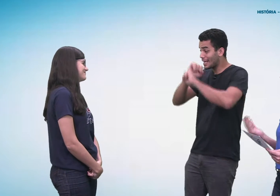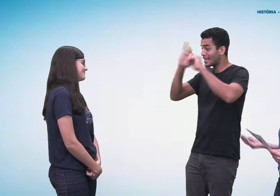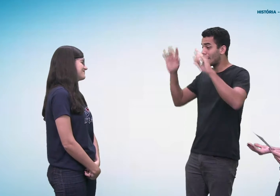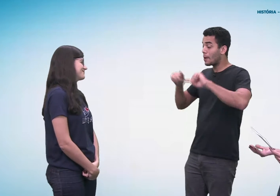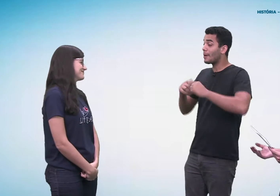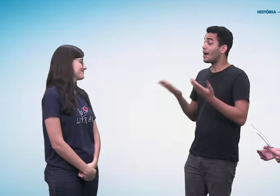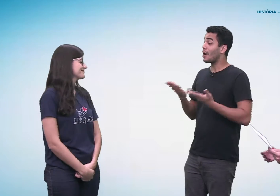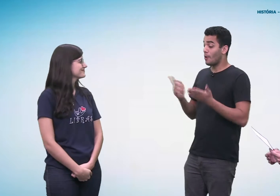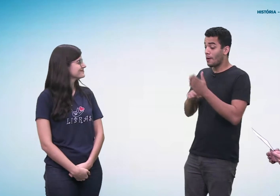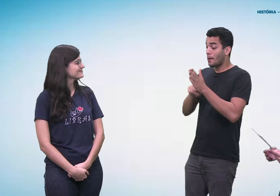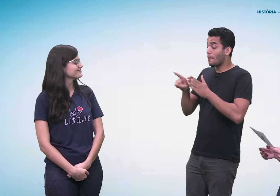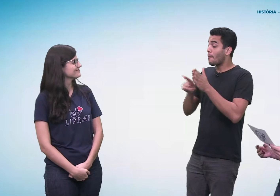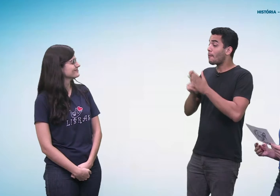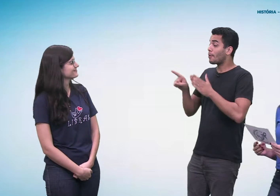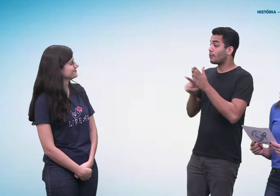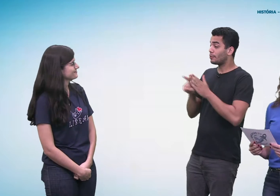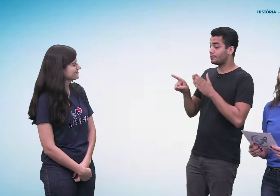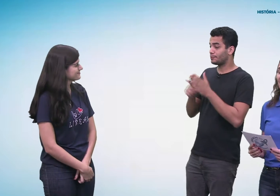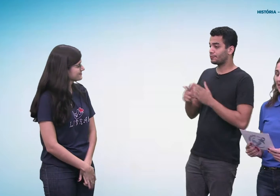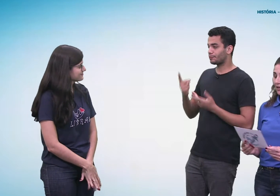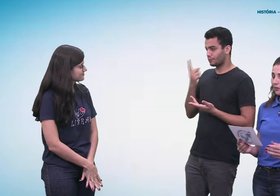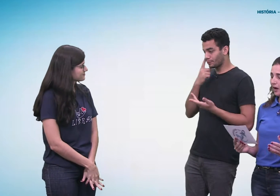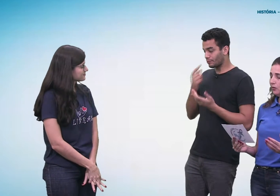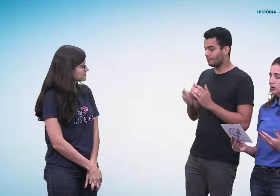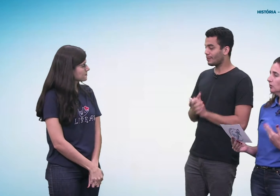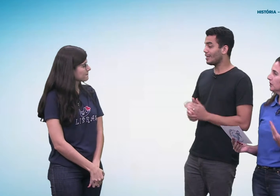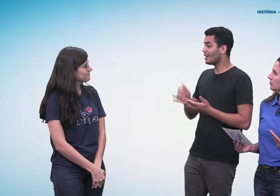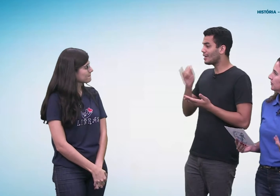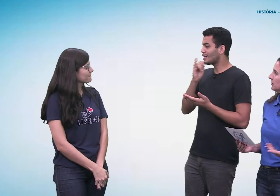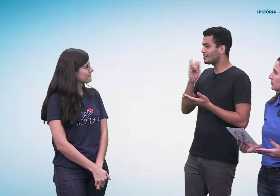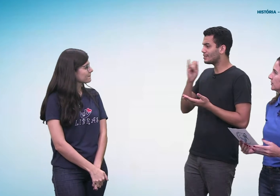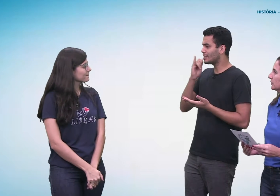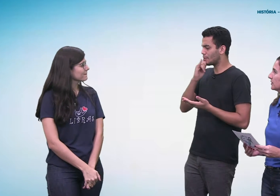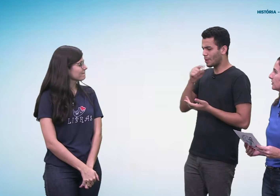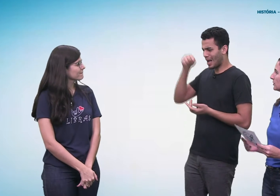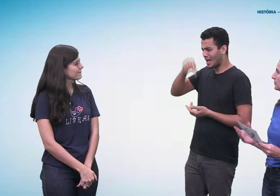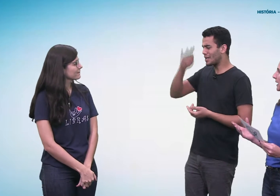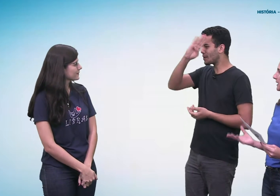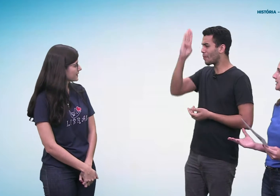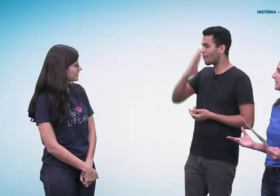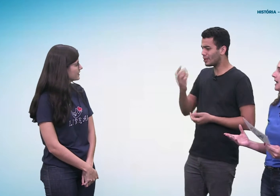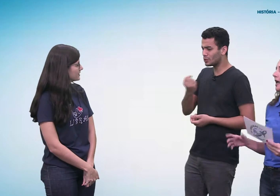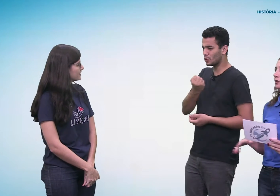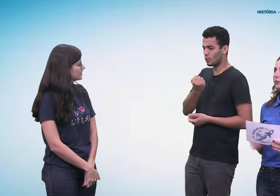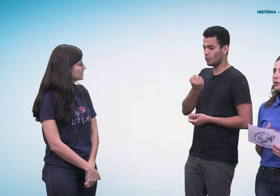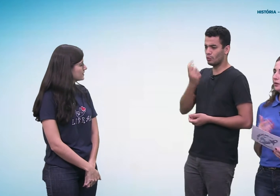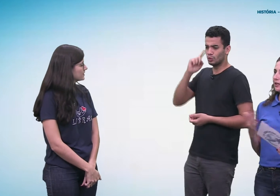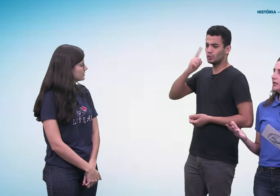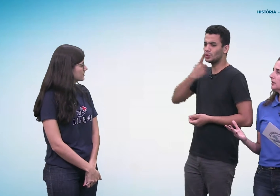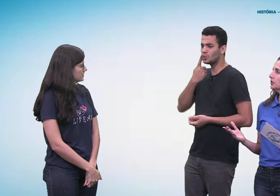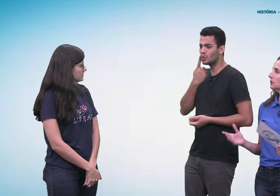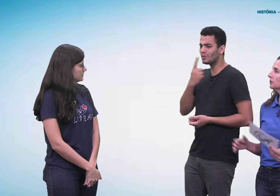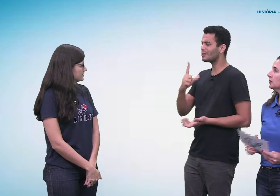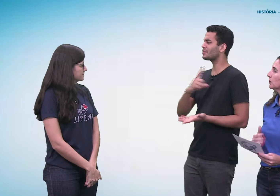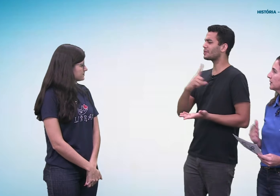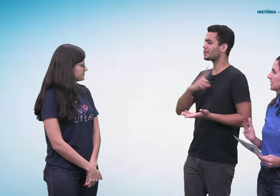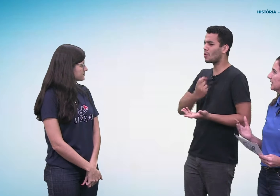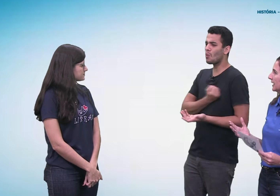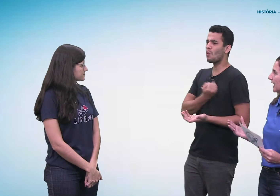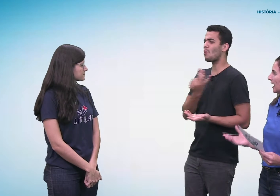que eu gostaria de fazer é em relação ao número de pessoas surdas no nosso país. É um número grande, é um número